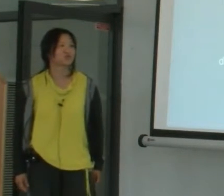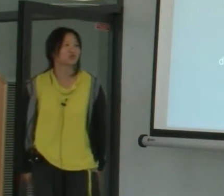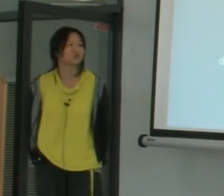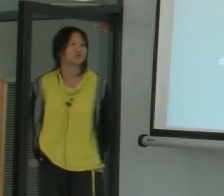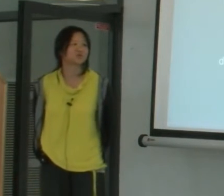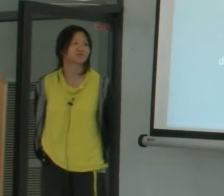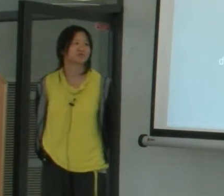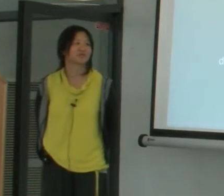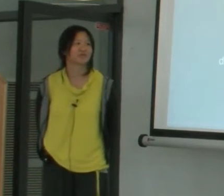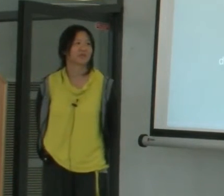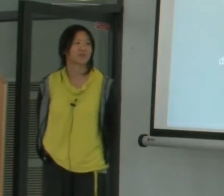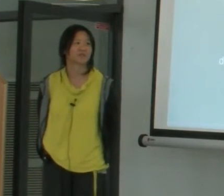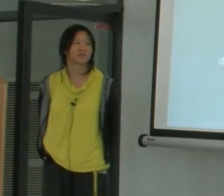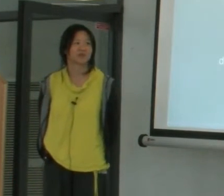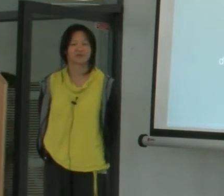Donc bonjour à tous.